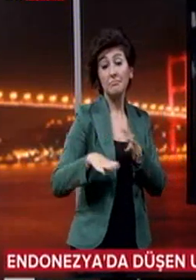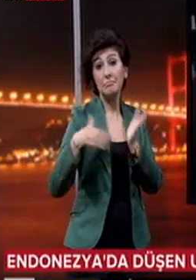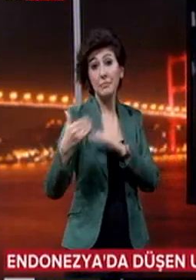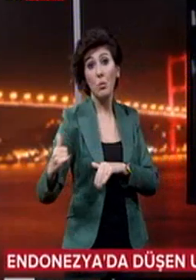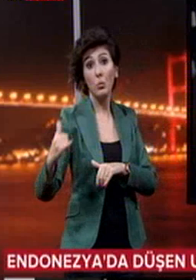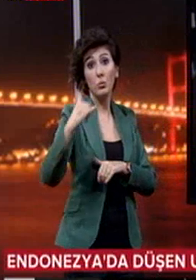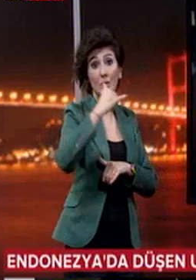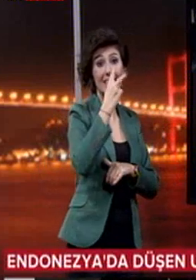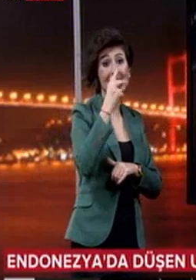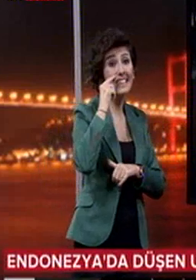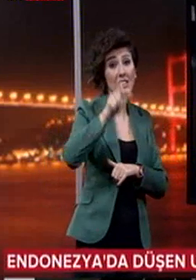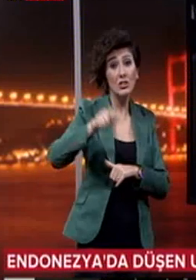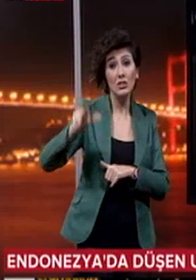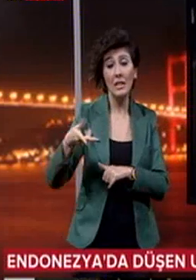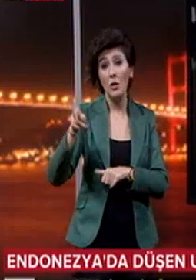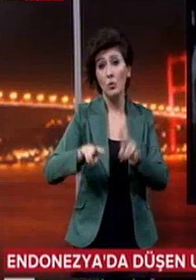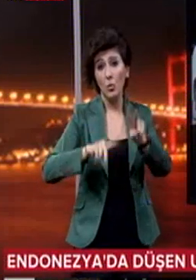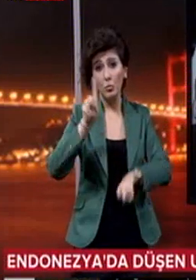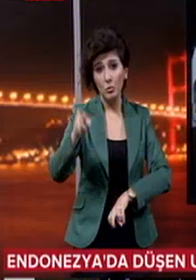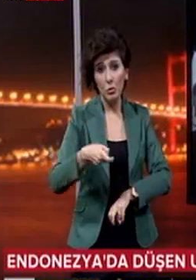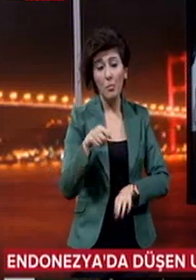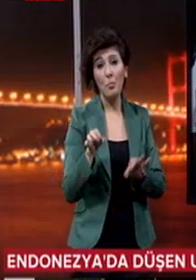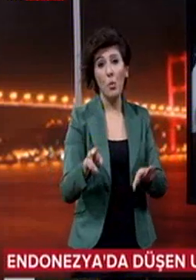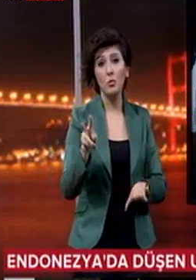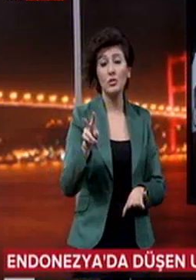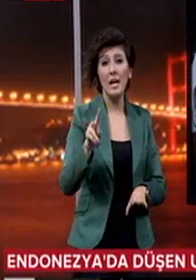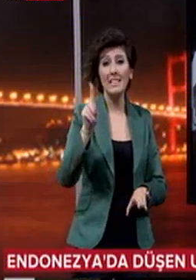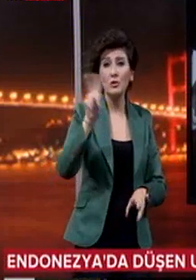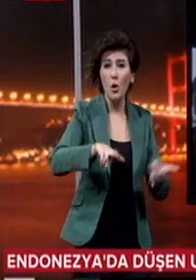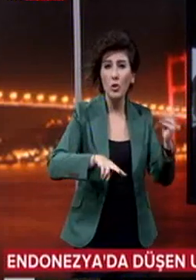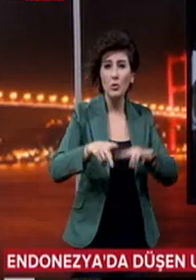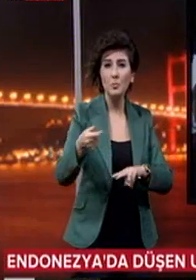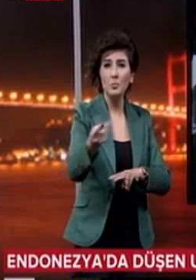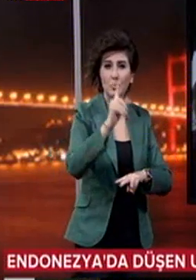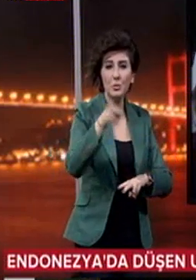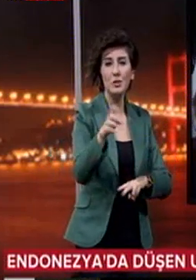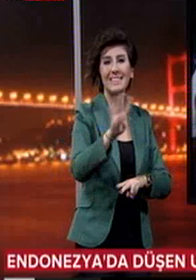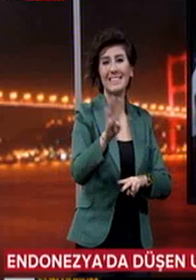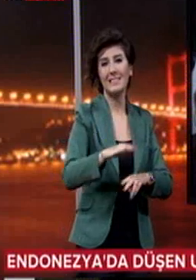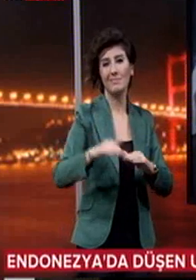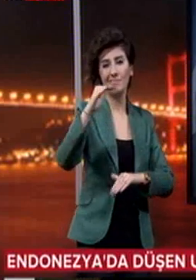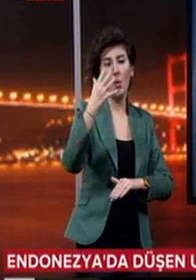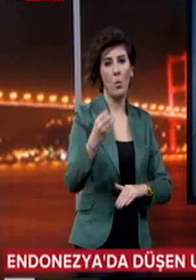Öte yandan uçaktaki iki kişinin daha cesedine ulaşıldı. Böylece bulunan ceset sayısı 40'a yükseldi.